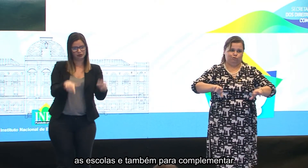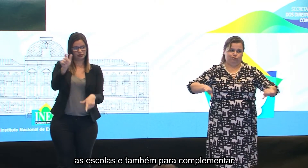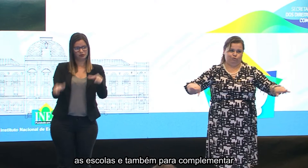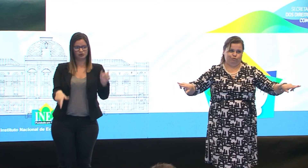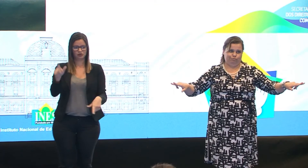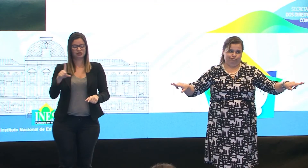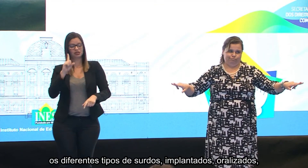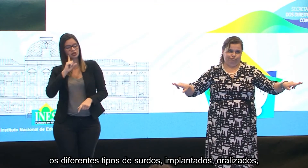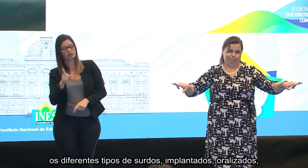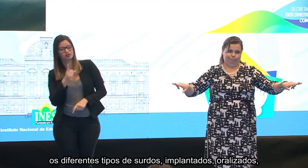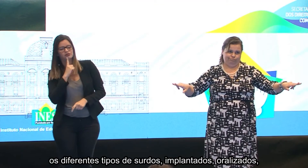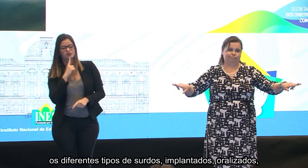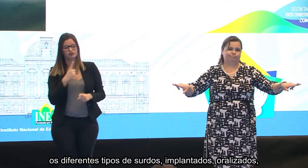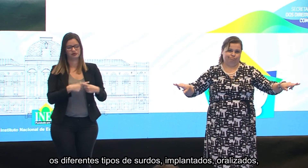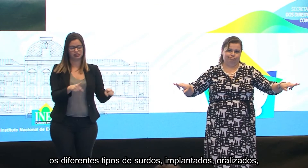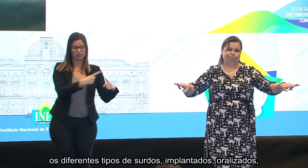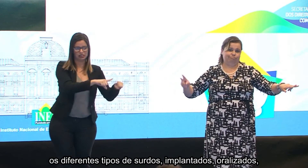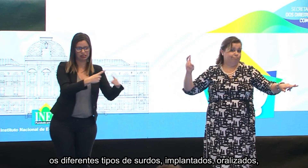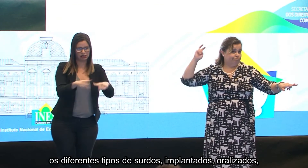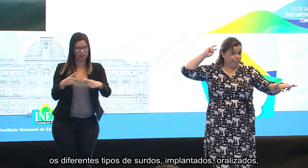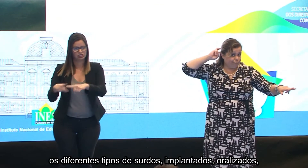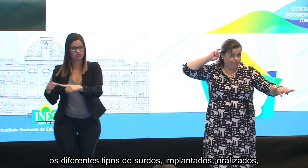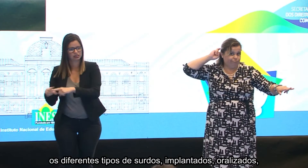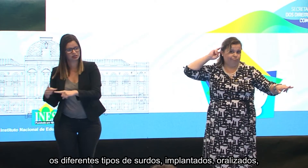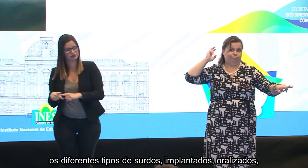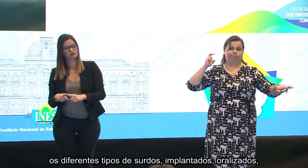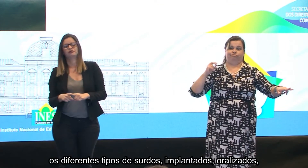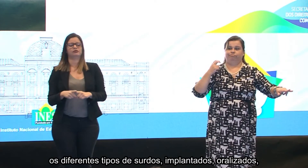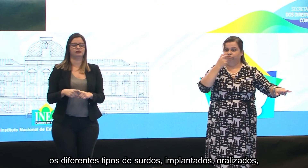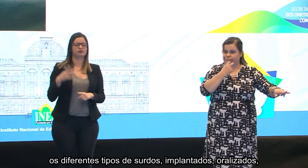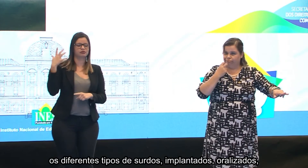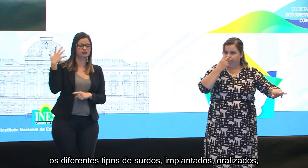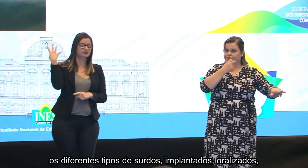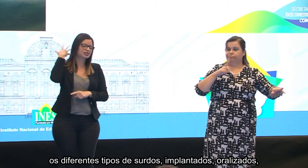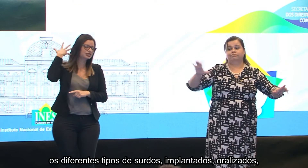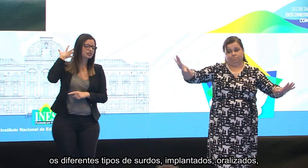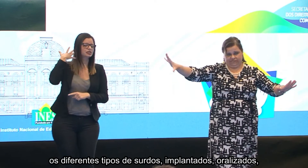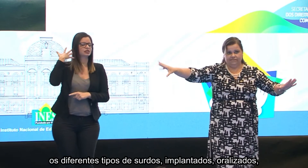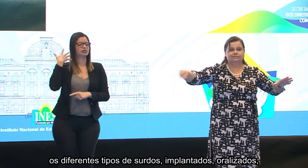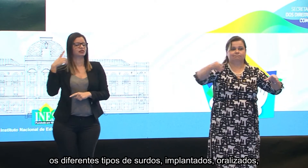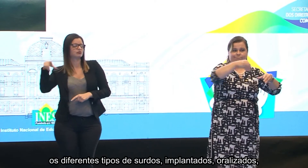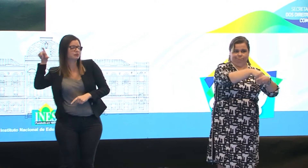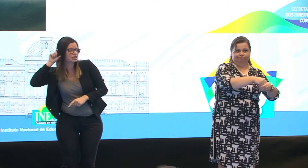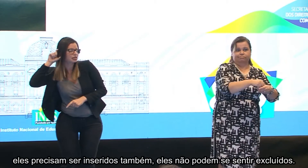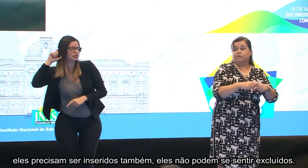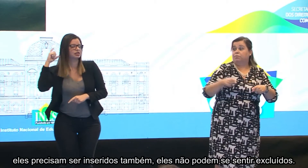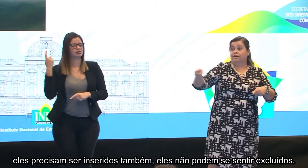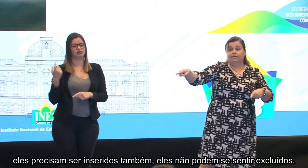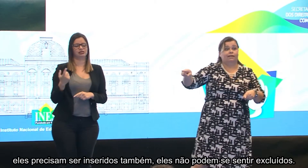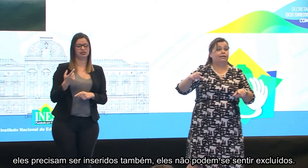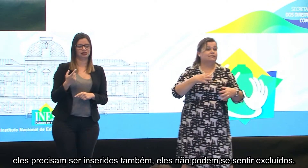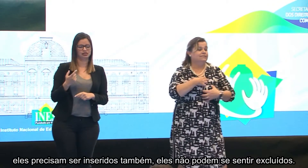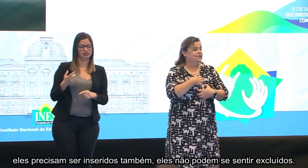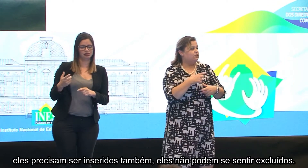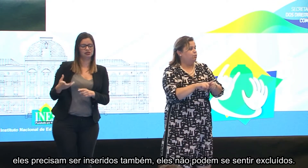complementar os diferentes tipos de surdos, implantados, oralizados. Eles precisam ser inseridos